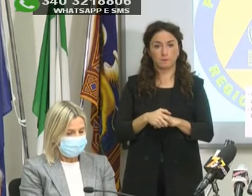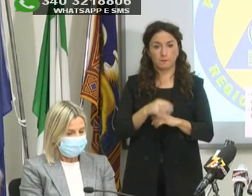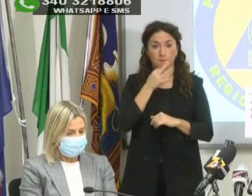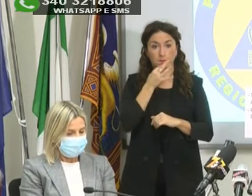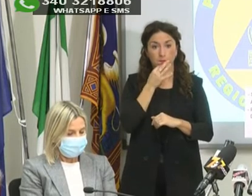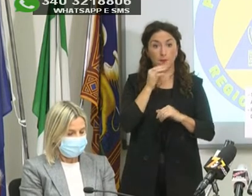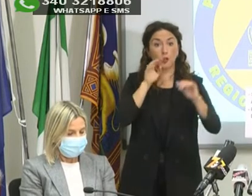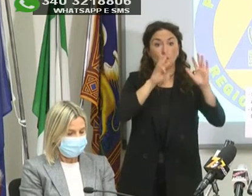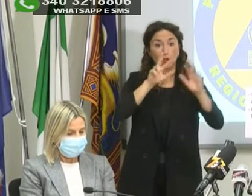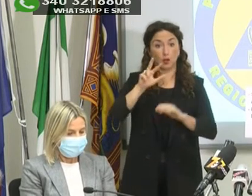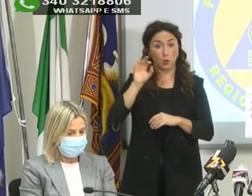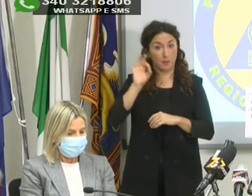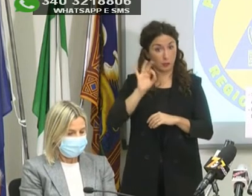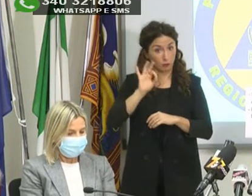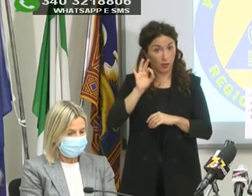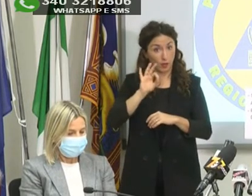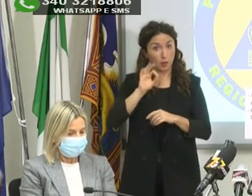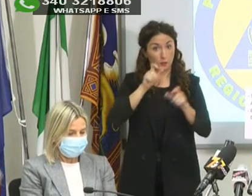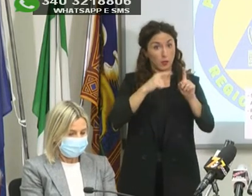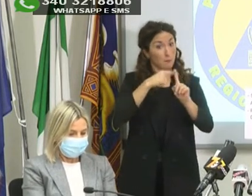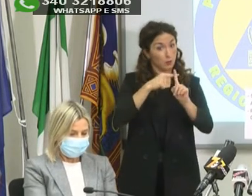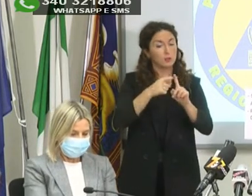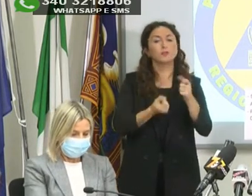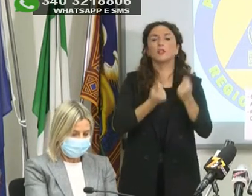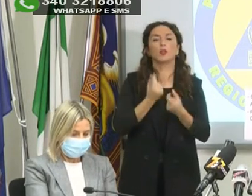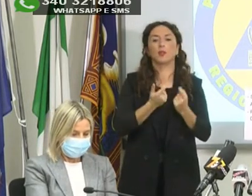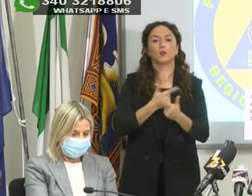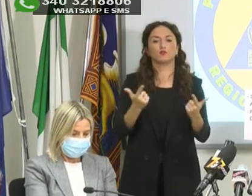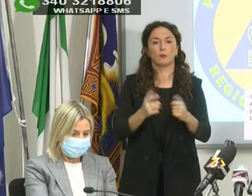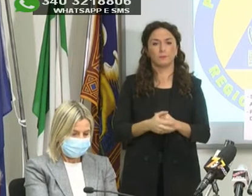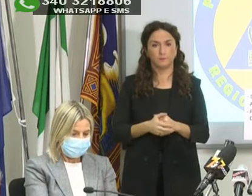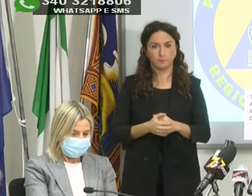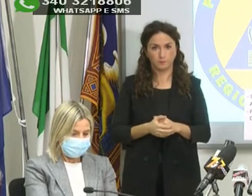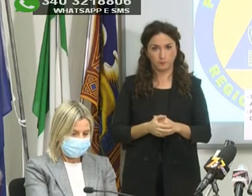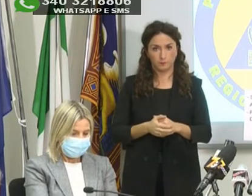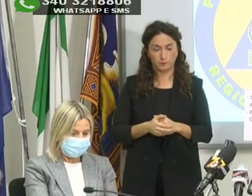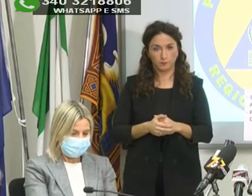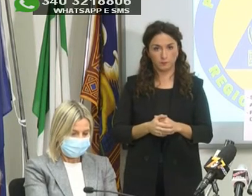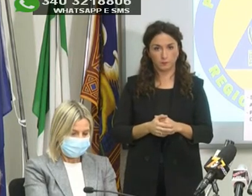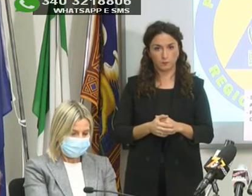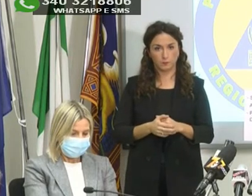Vuol dire che il 98% dei positivi non ha sintomi.